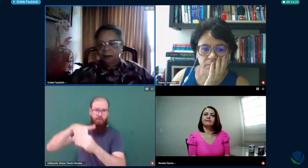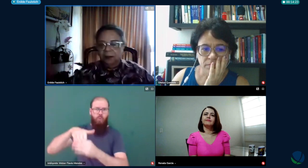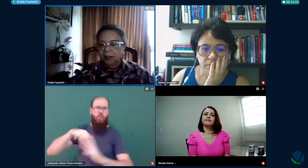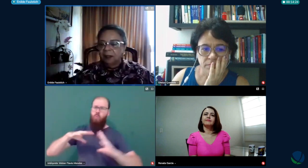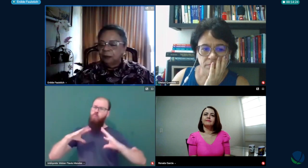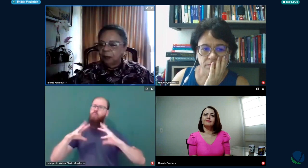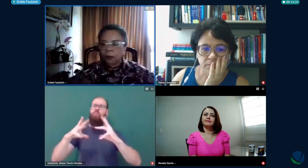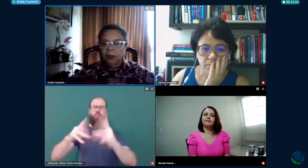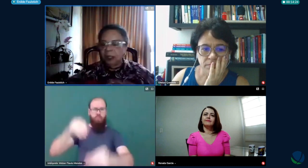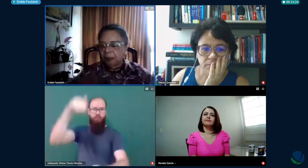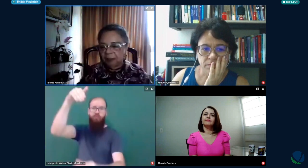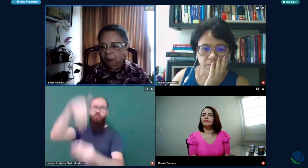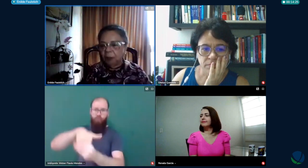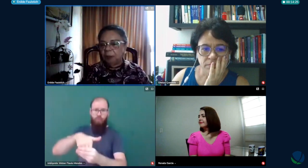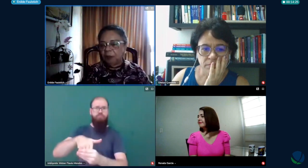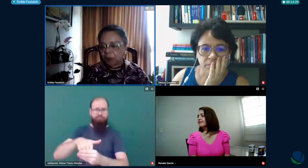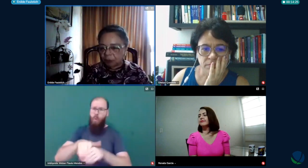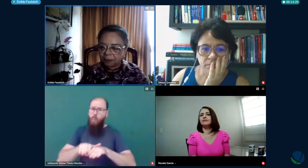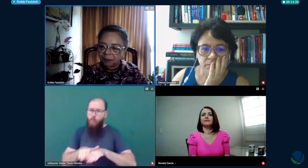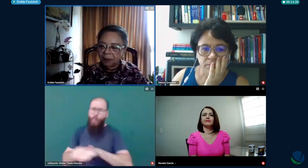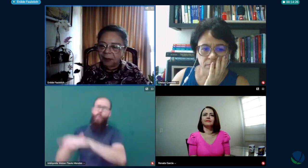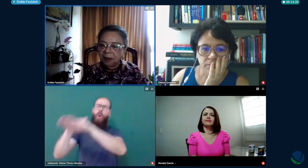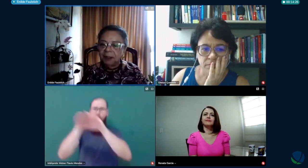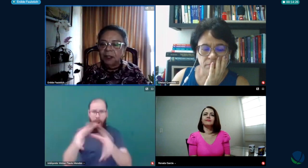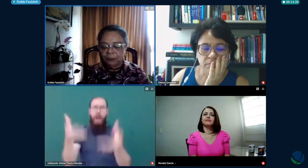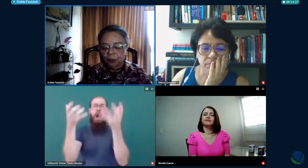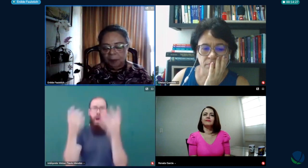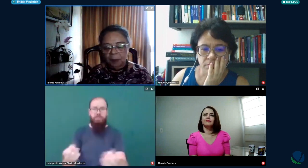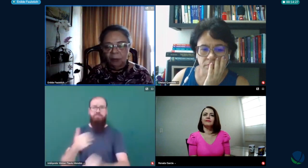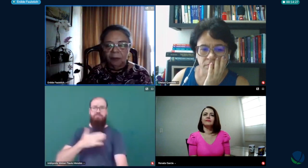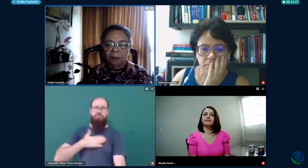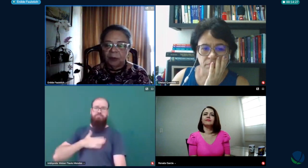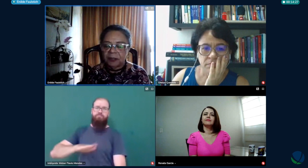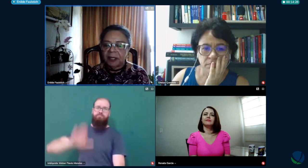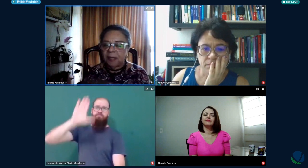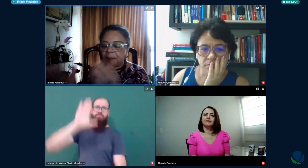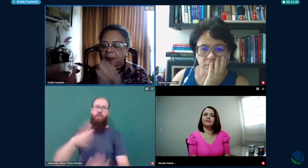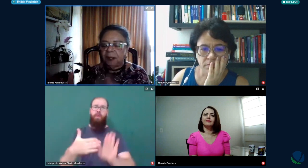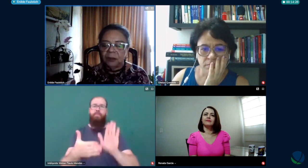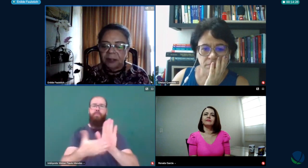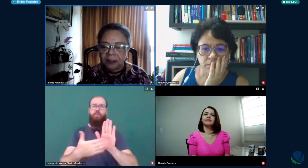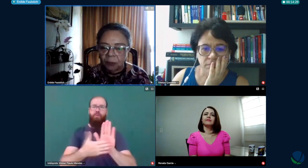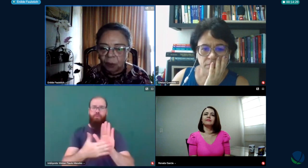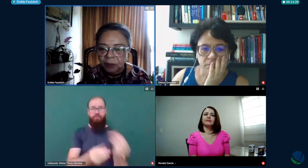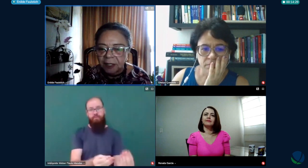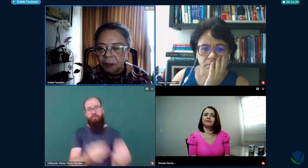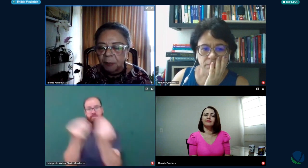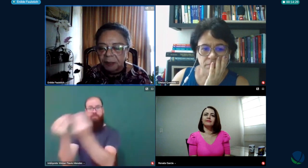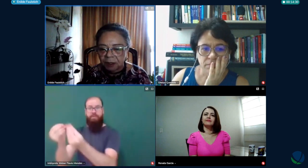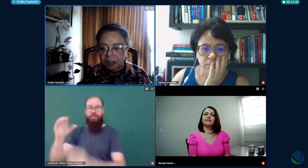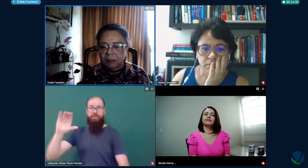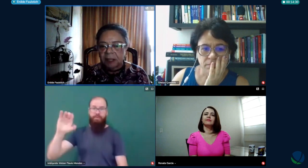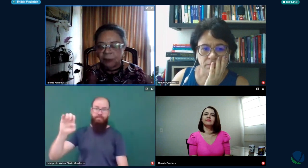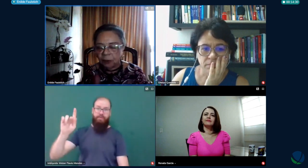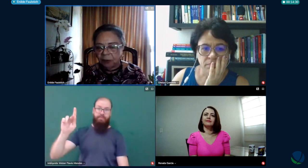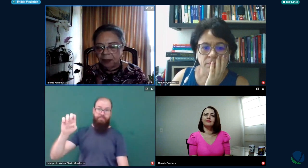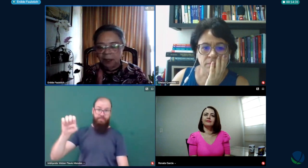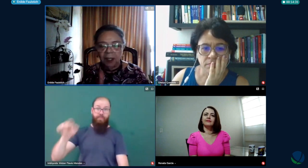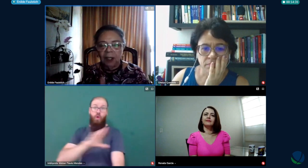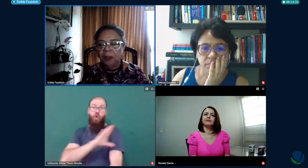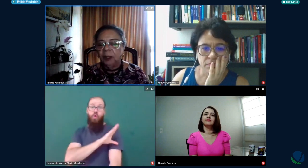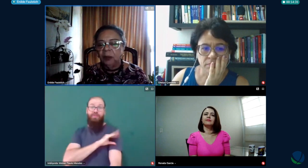votou, foi unânime o meu pedido. Isso foi para o CEP e o Conselho de Ensino e Pesquisa, porque